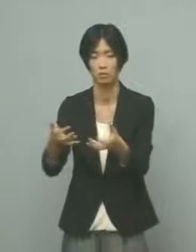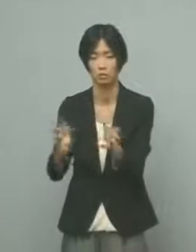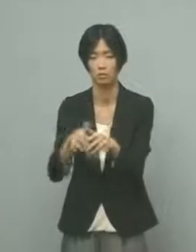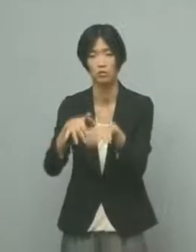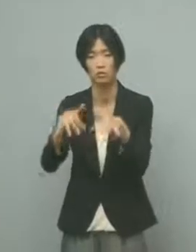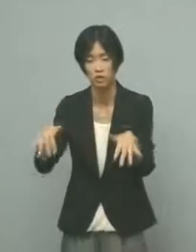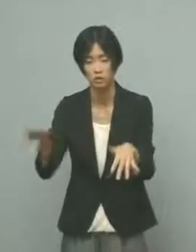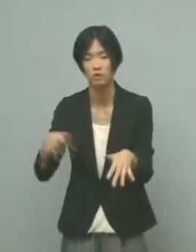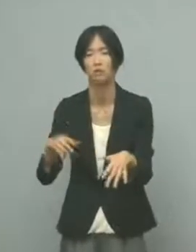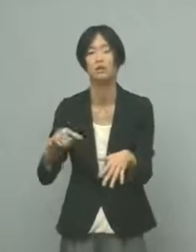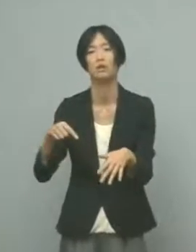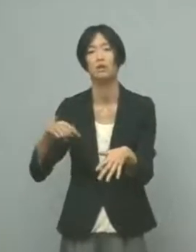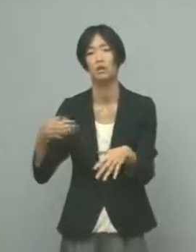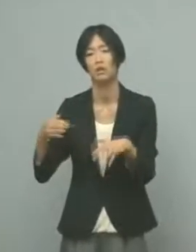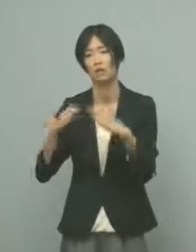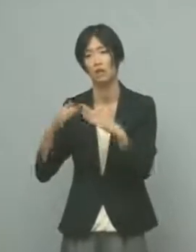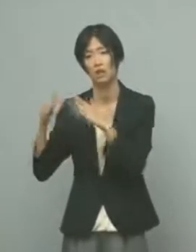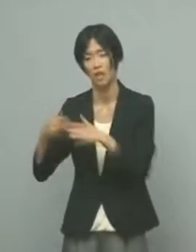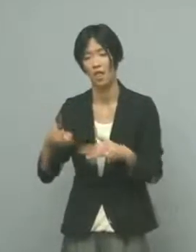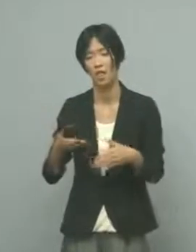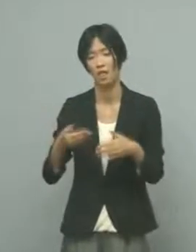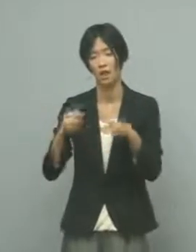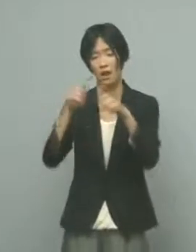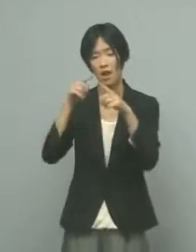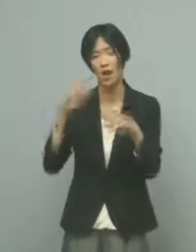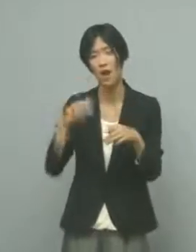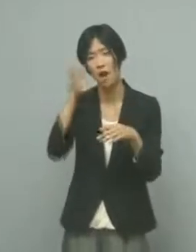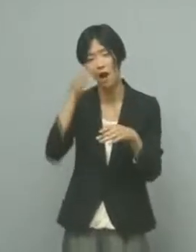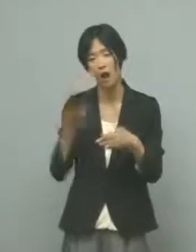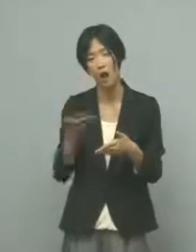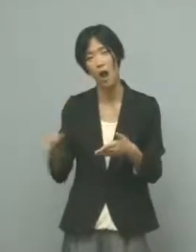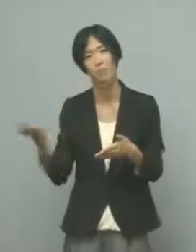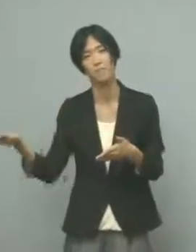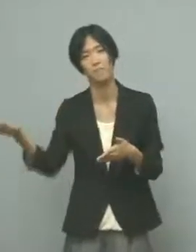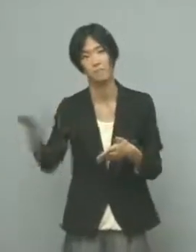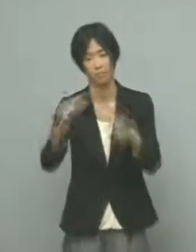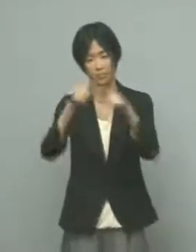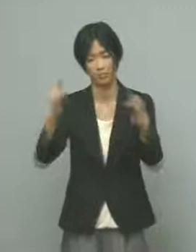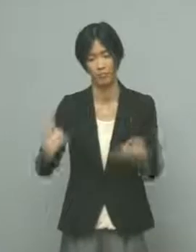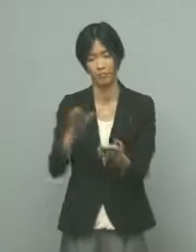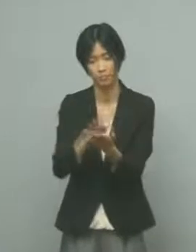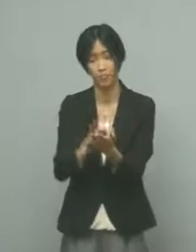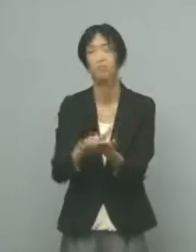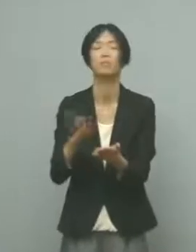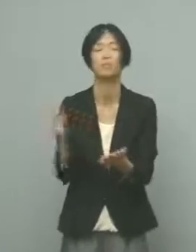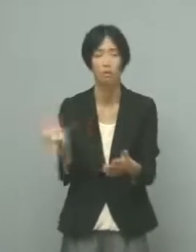の回覧といったようなものもございますし、県といたしましても